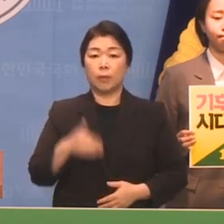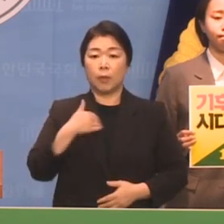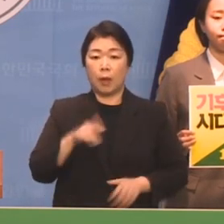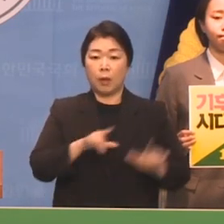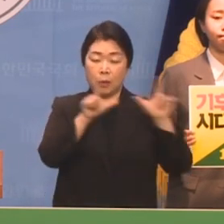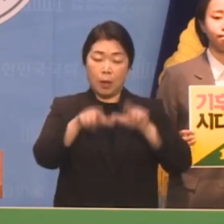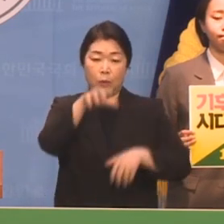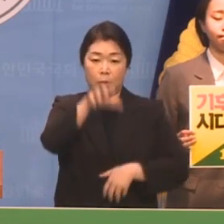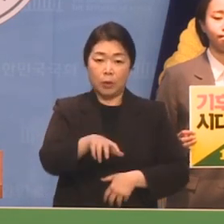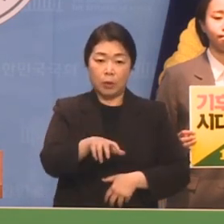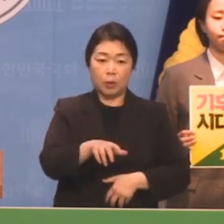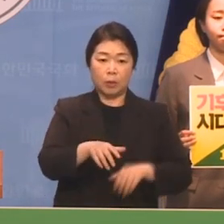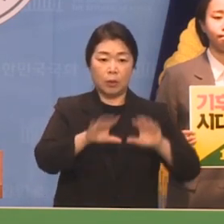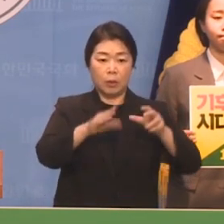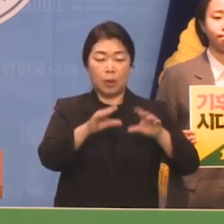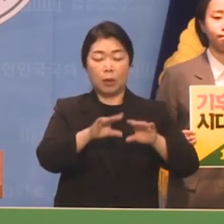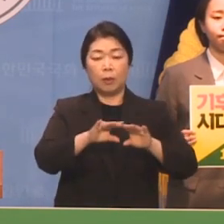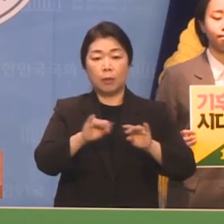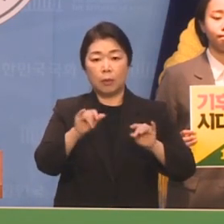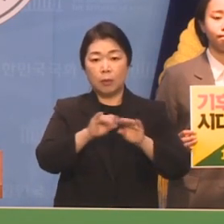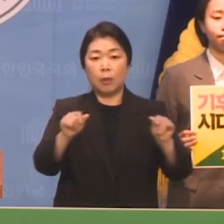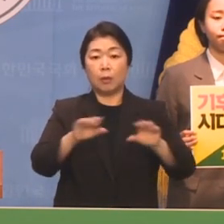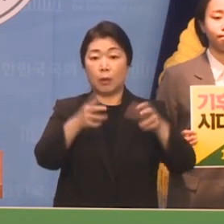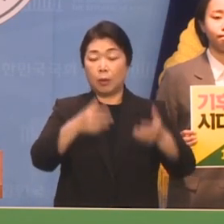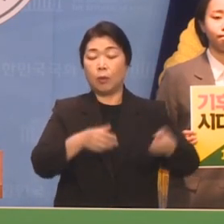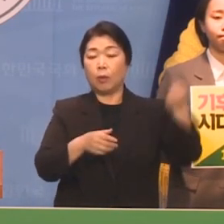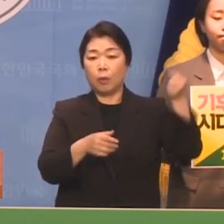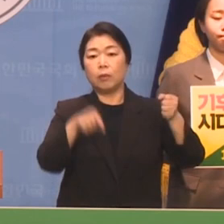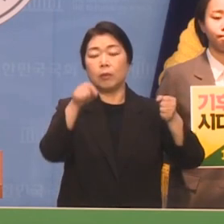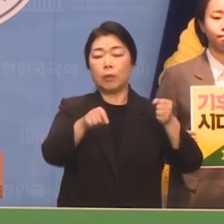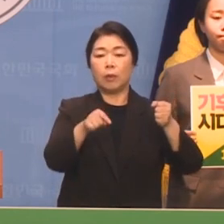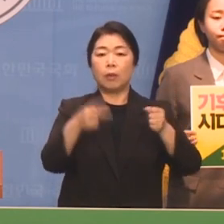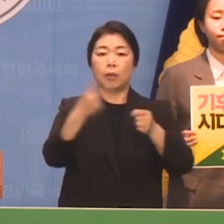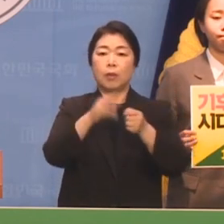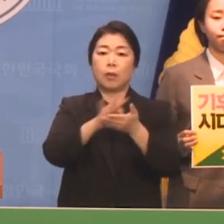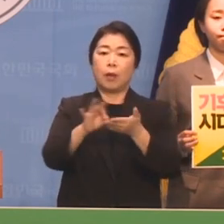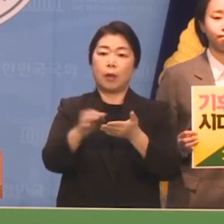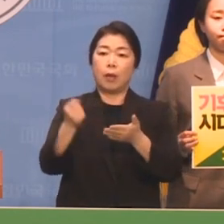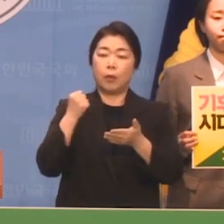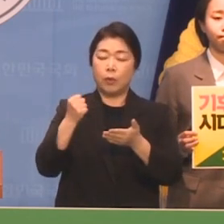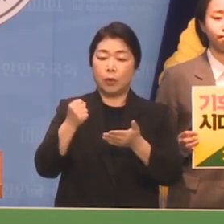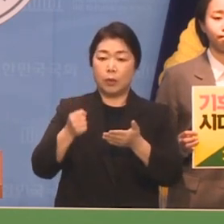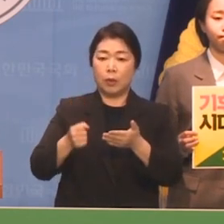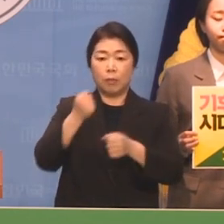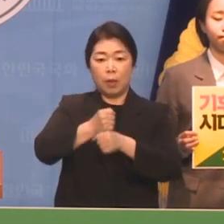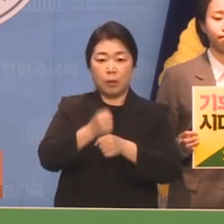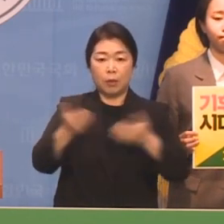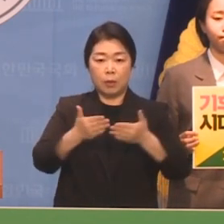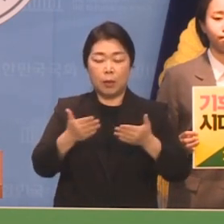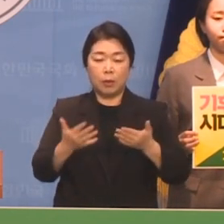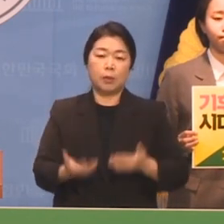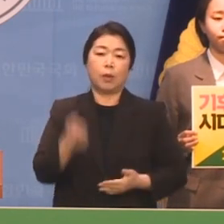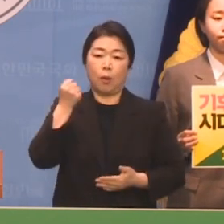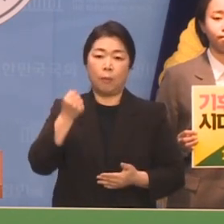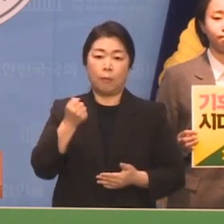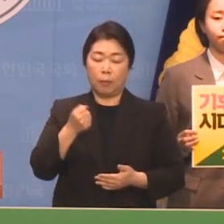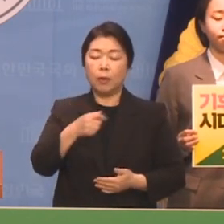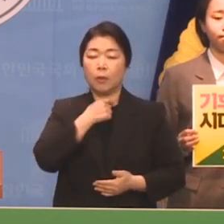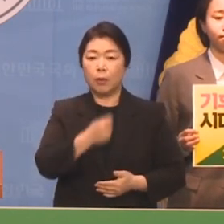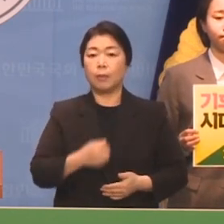만들어지는 재생에너지 사업에 참여하여 배당도 받고 재생에너지를 만드는 일을 직업으로